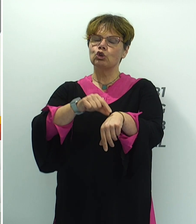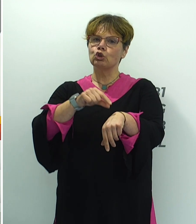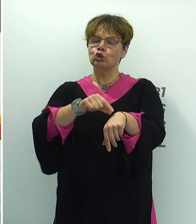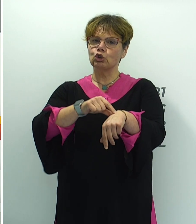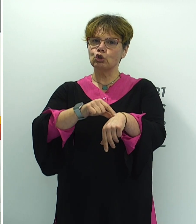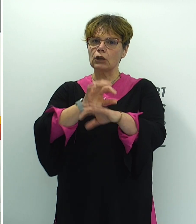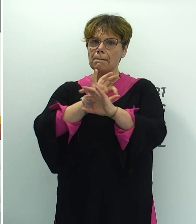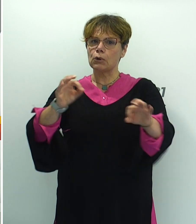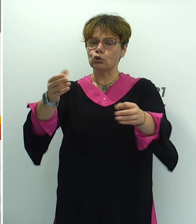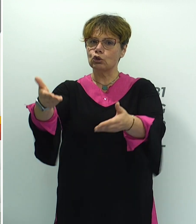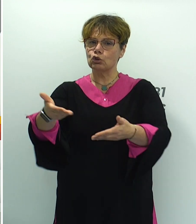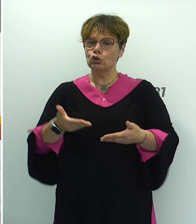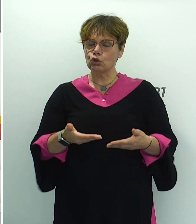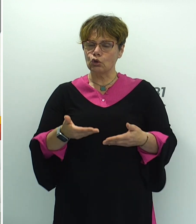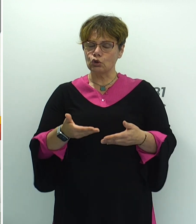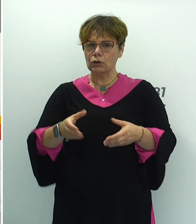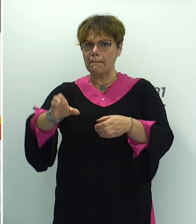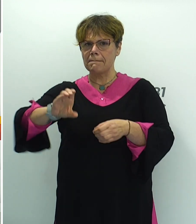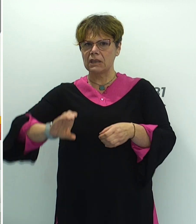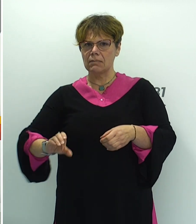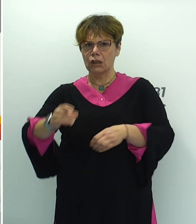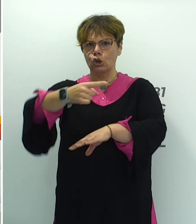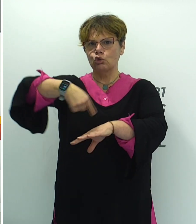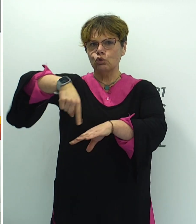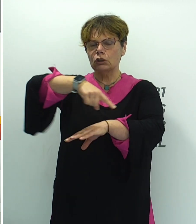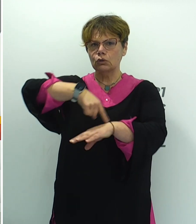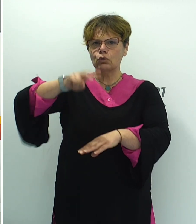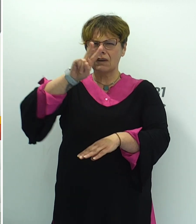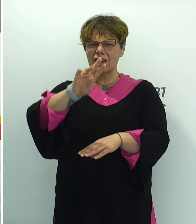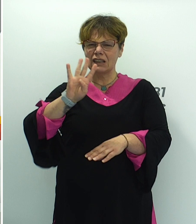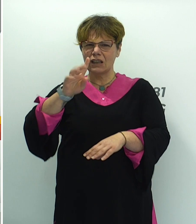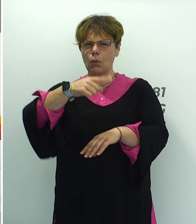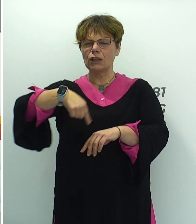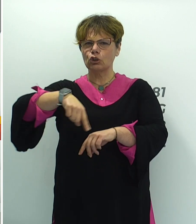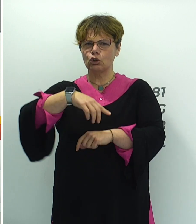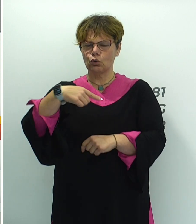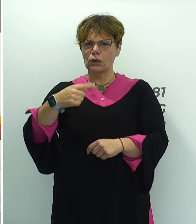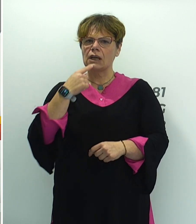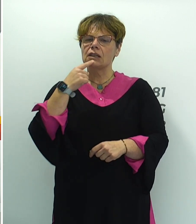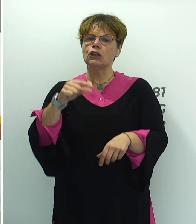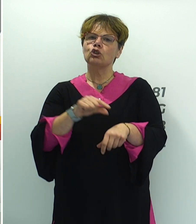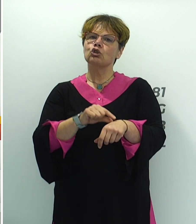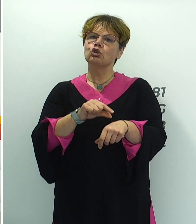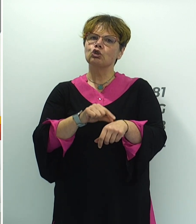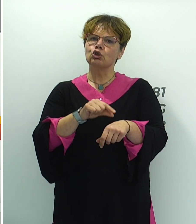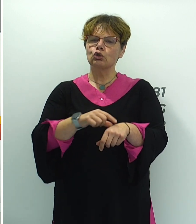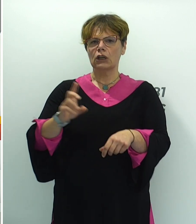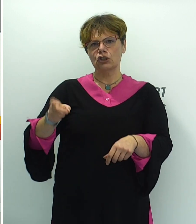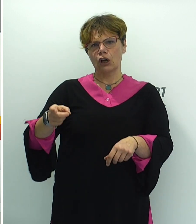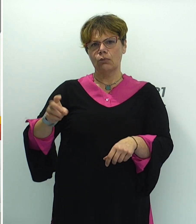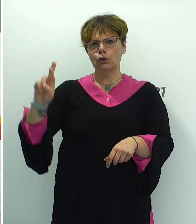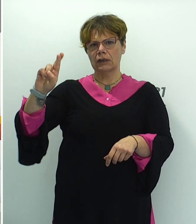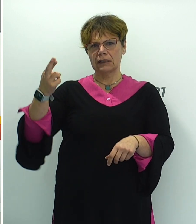fanno i turni di 24 ore, lo ha sottolineato il dottor Giacomo